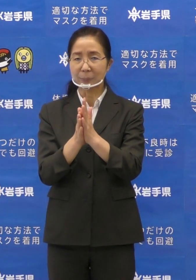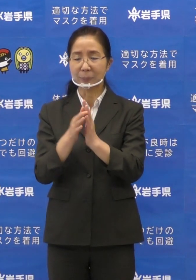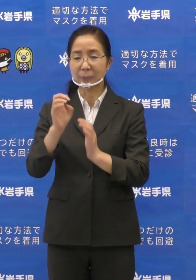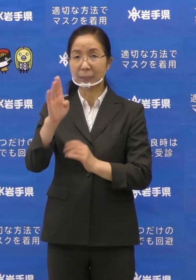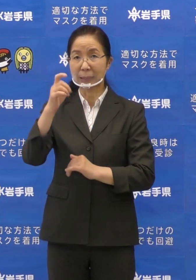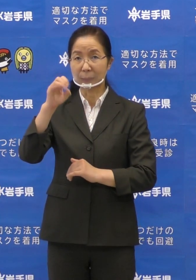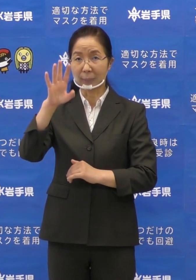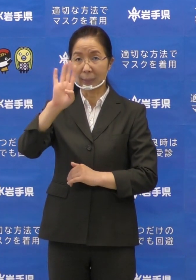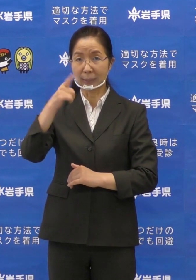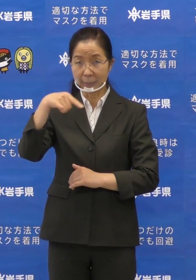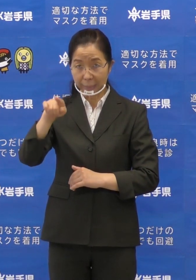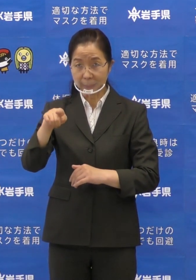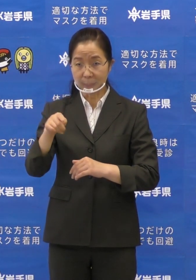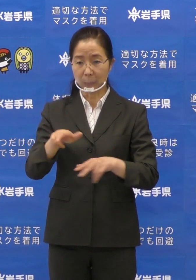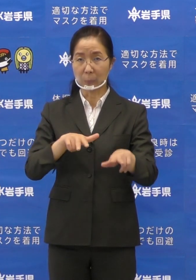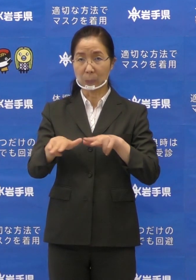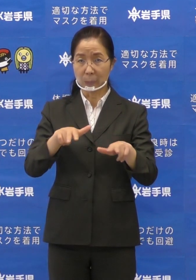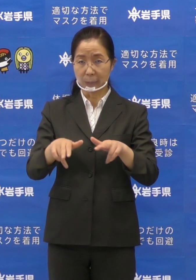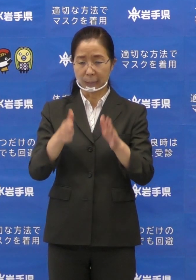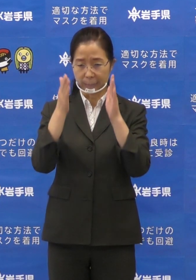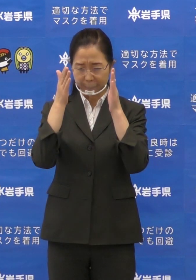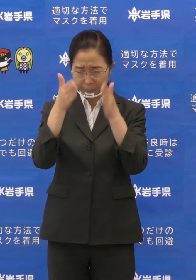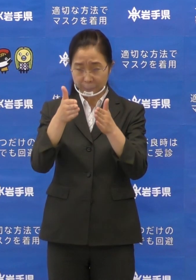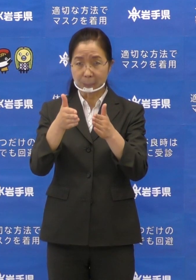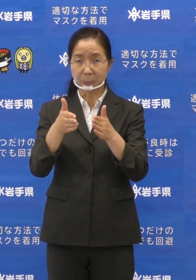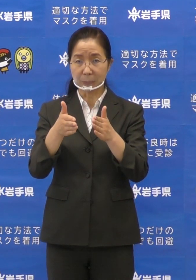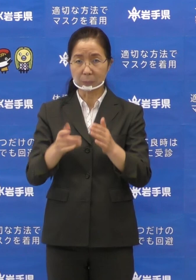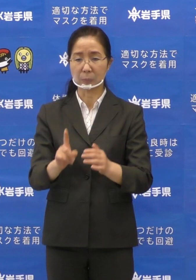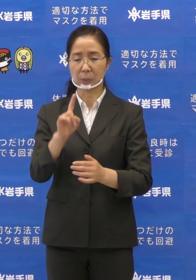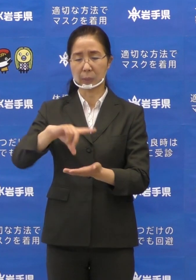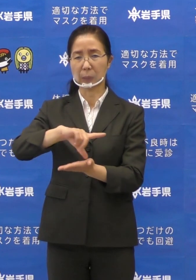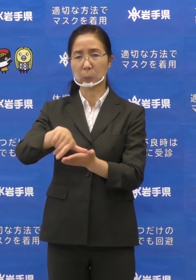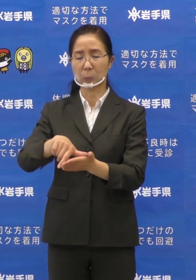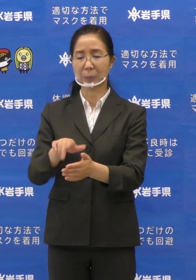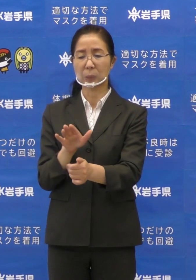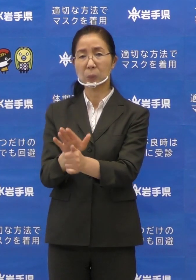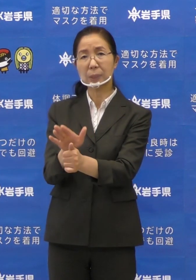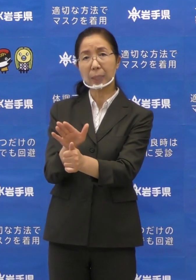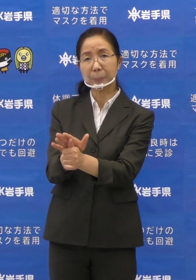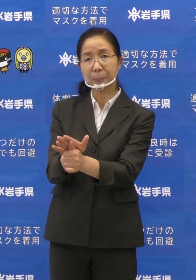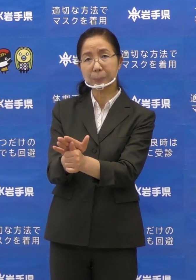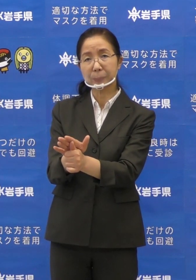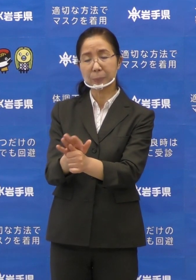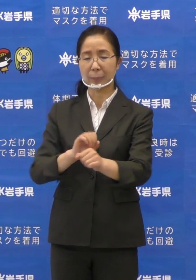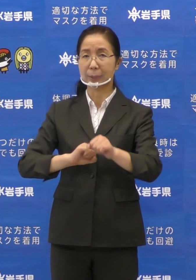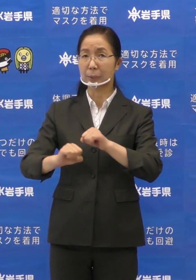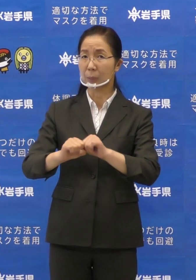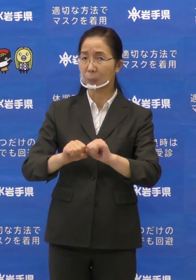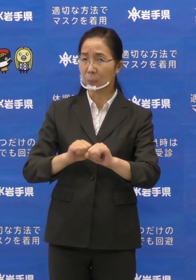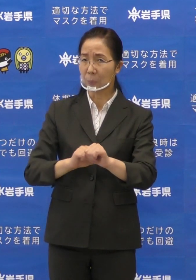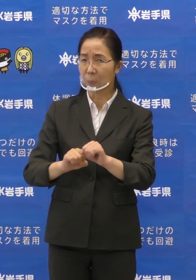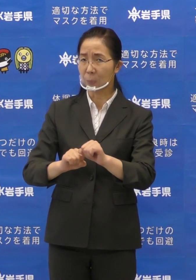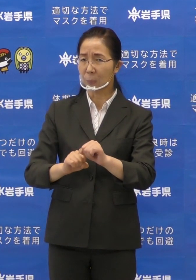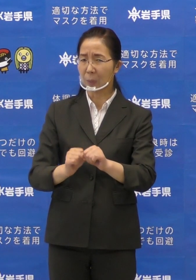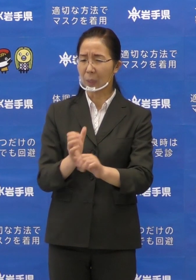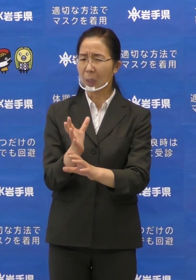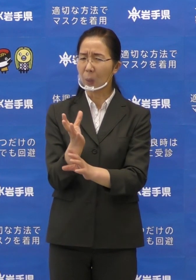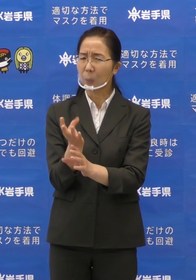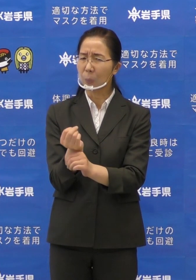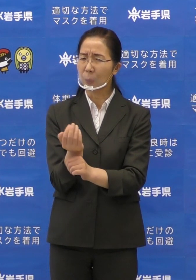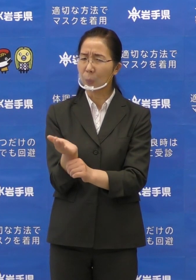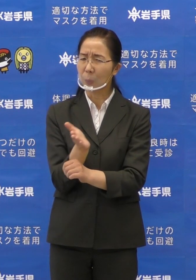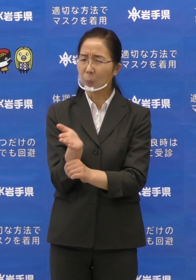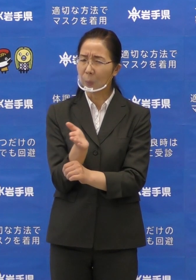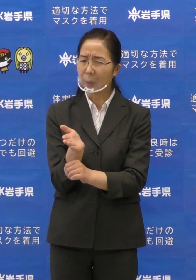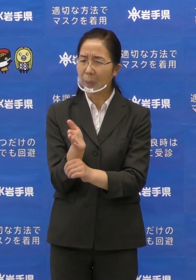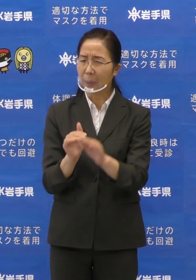話ですが、まあ、今後その一区についての、まあ、支援というかですね、活動っていうのはどの程度までっていうのは